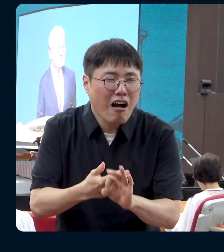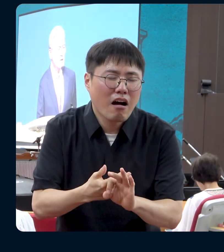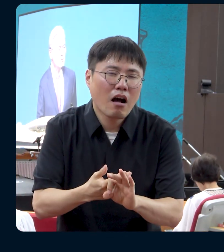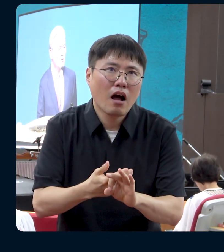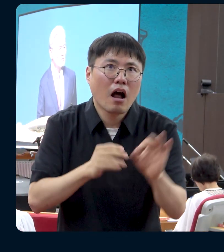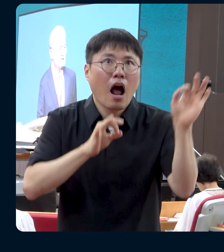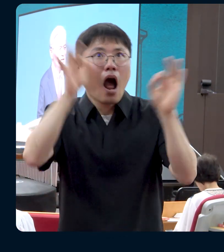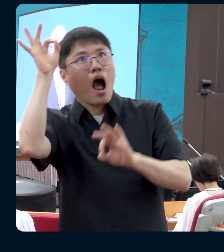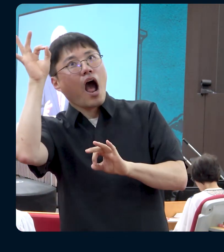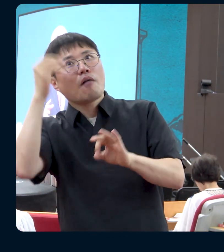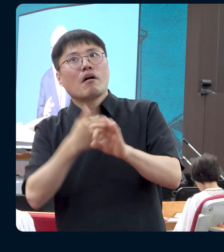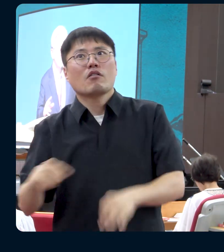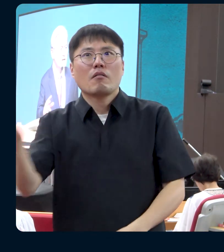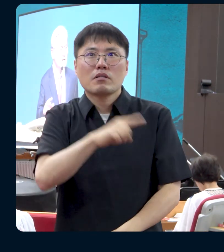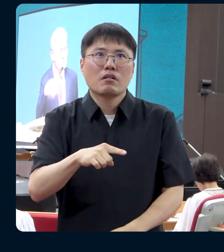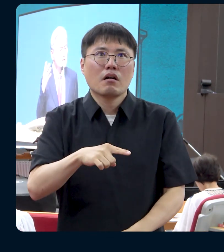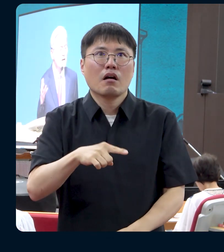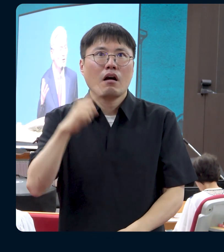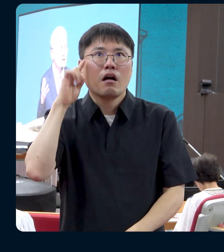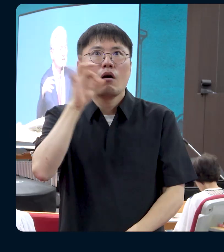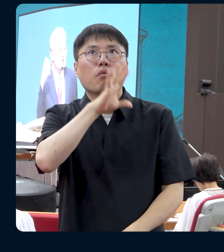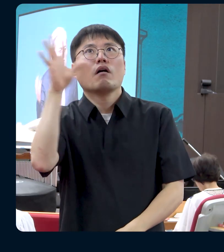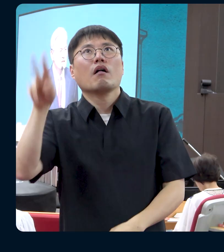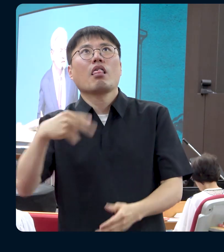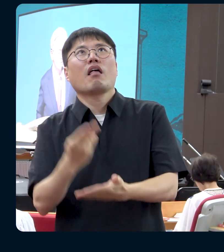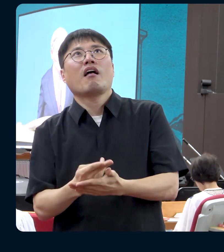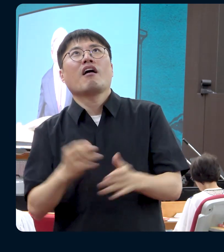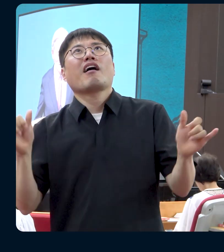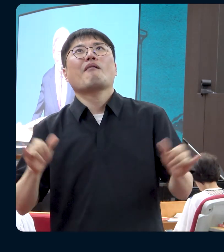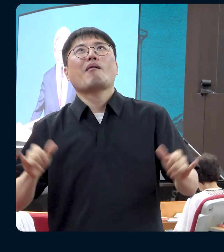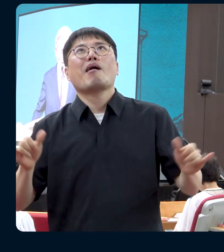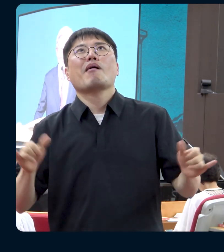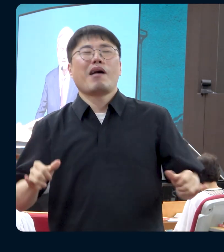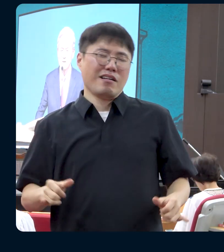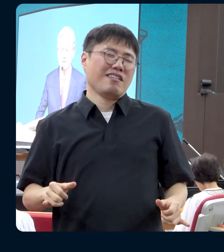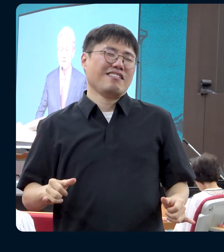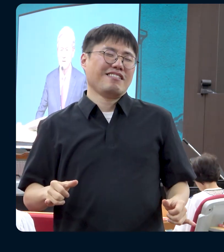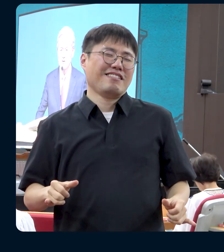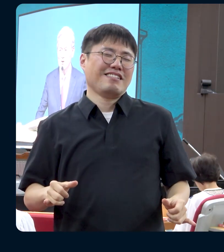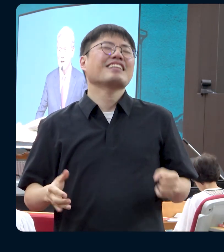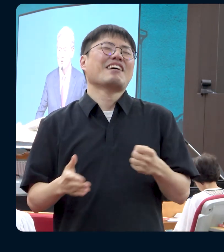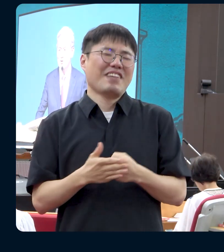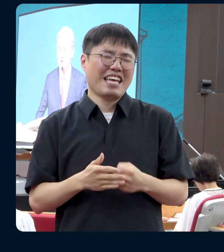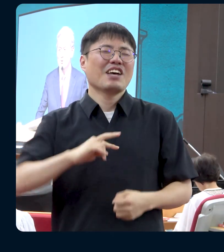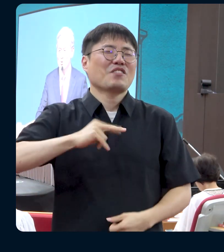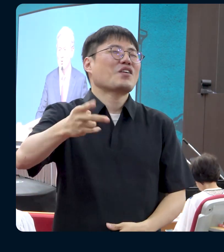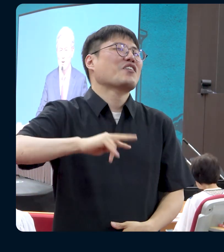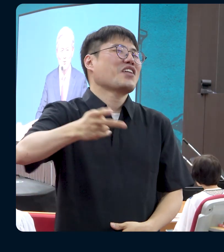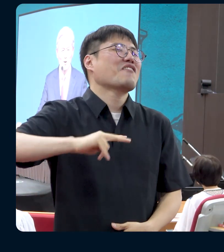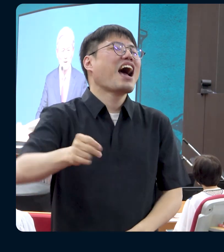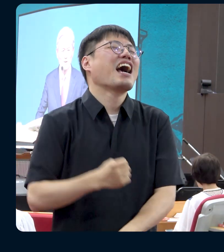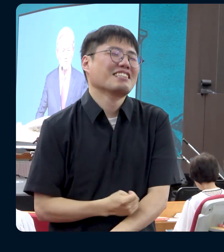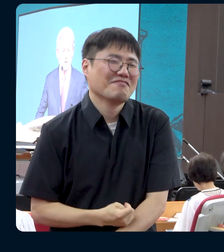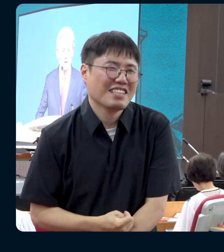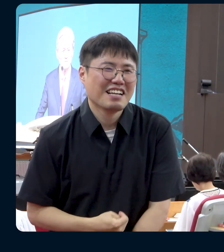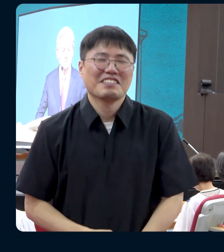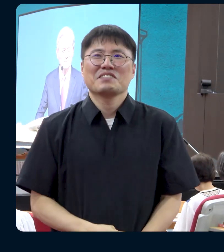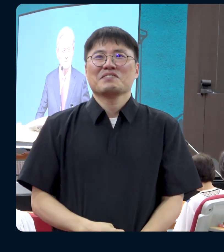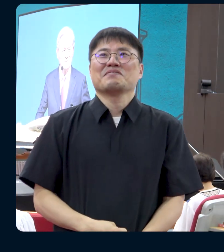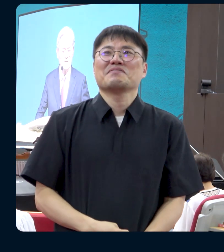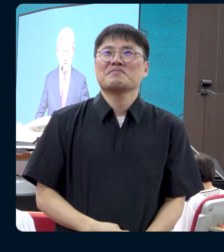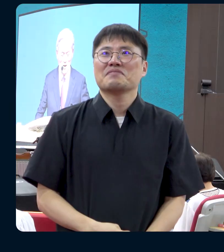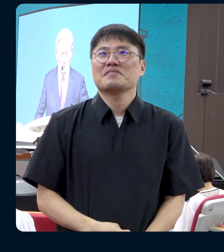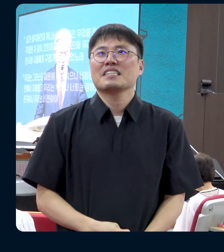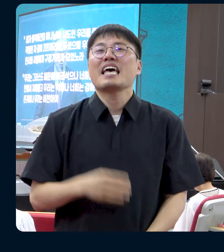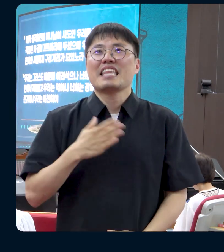읽으면 자칫 잘못하면 여러분들이 중간에 입신하거나 쓰러지는 일이 있을 수가 있기 때문에 그래서 한 절씩 교독을 하도록